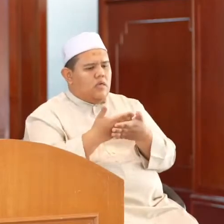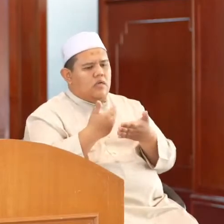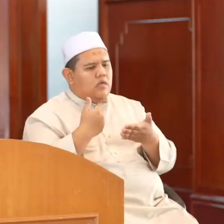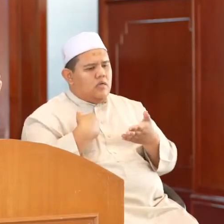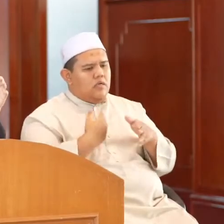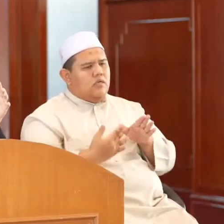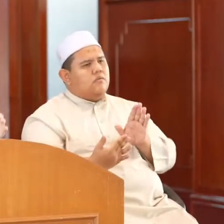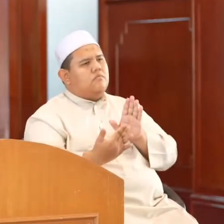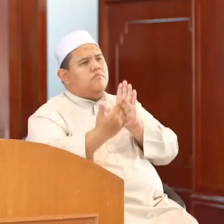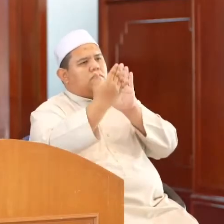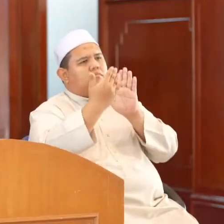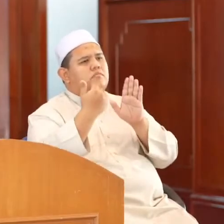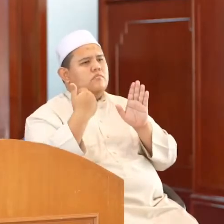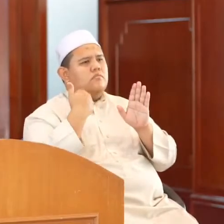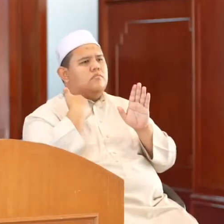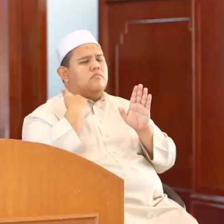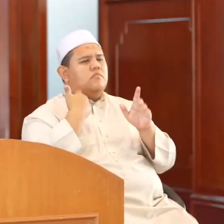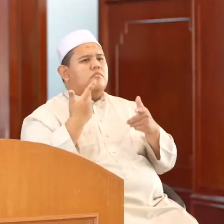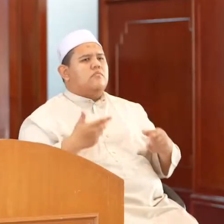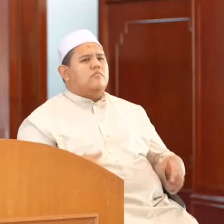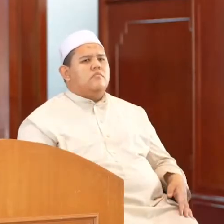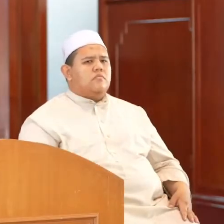menghadapi tammatul kubra,